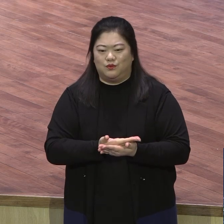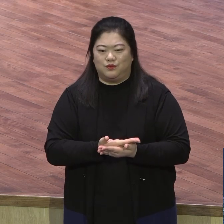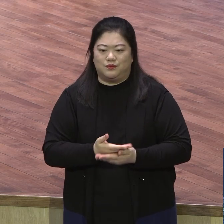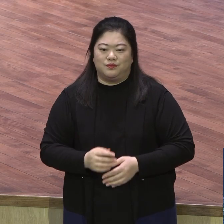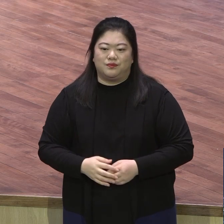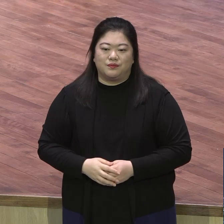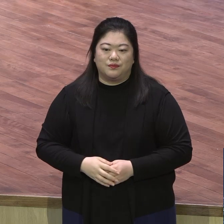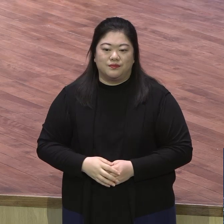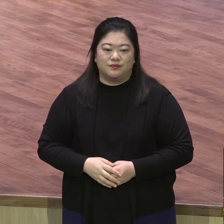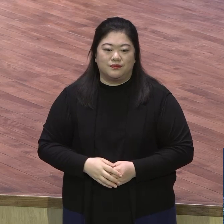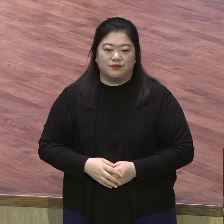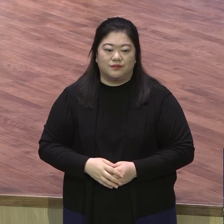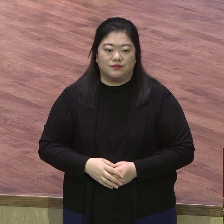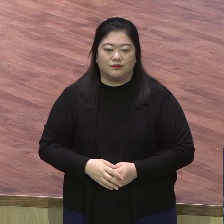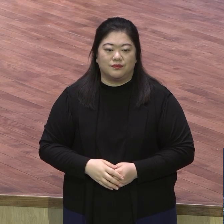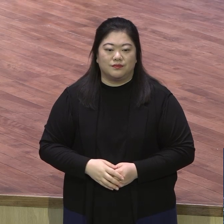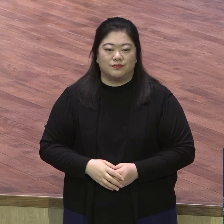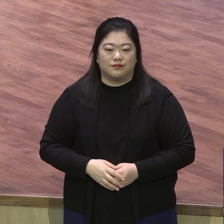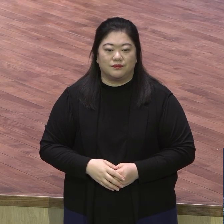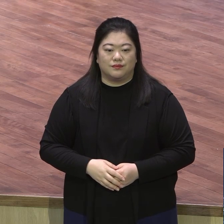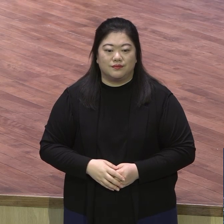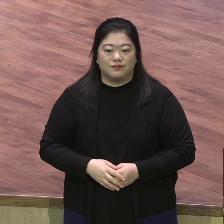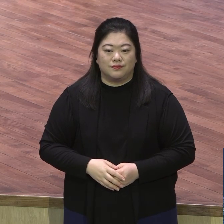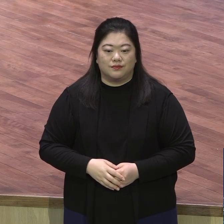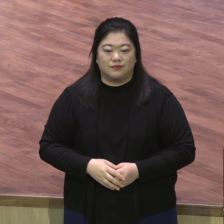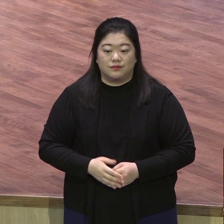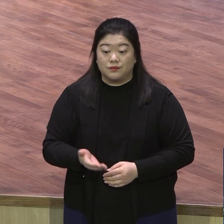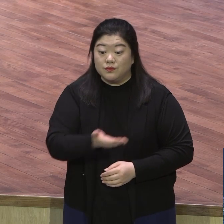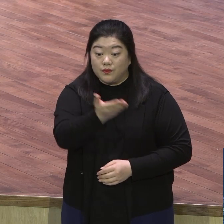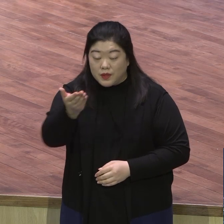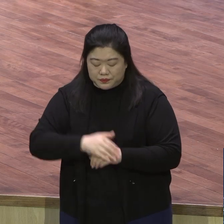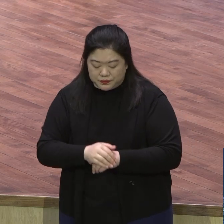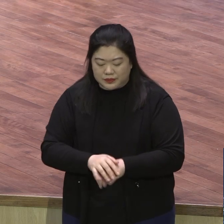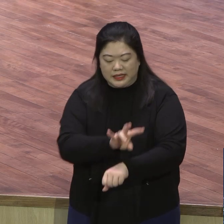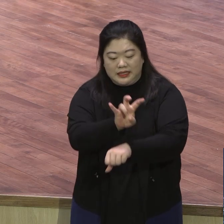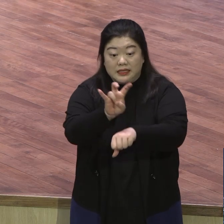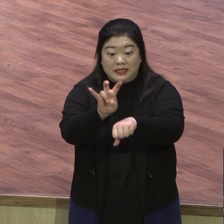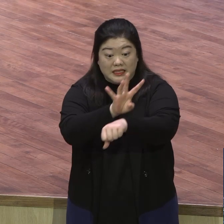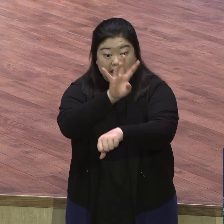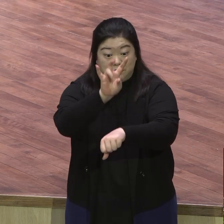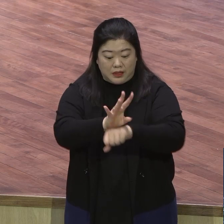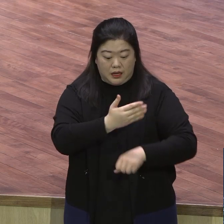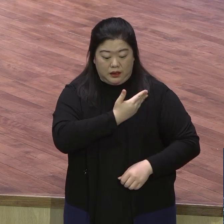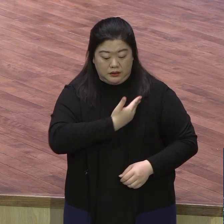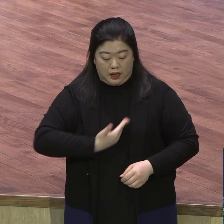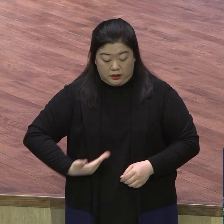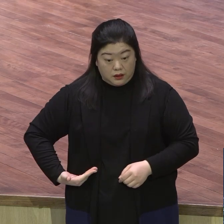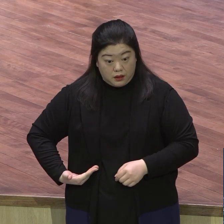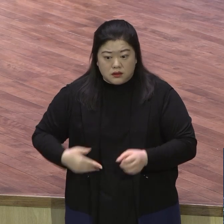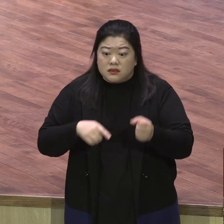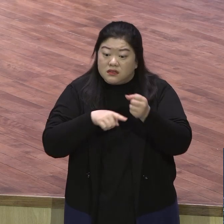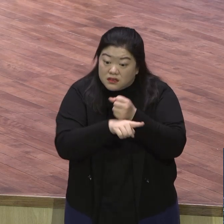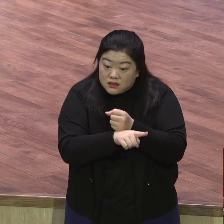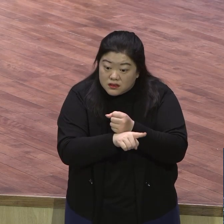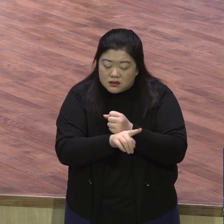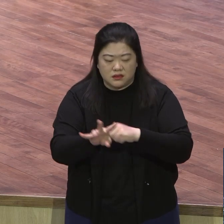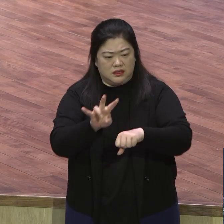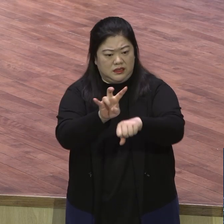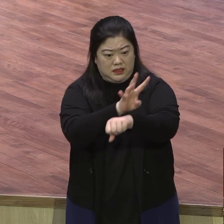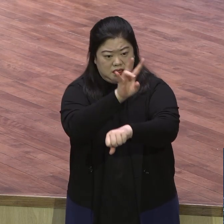끊임없이 우리는 24 제자가 뭐예요? 24 영적 싸움 하는 거죠. 그게